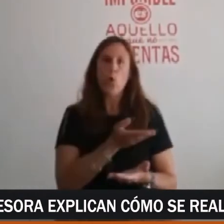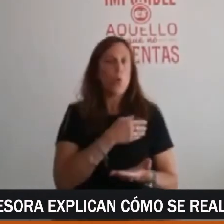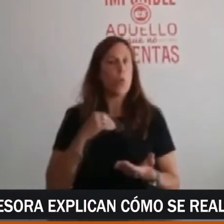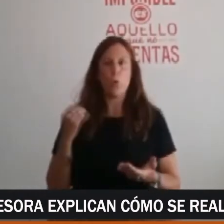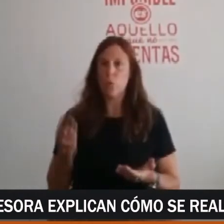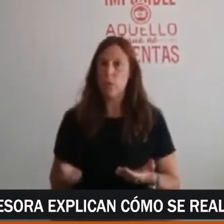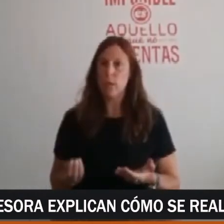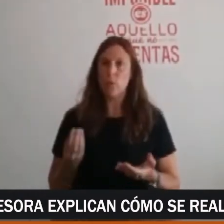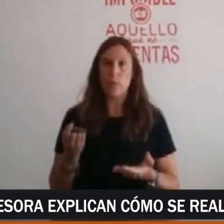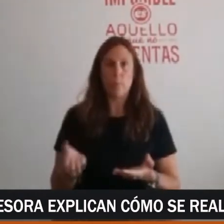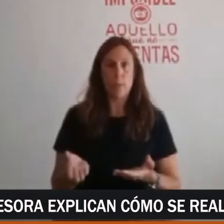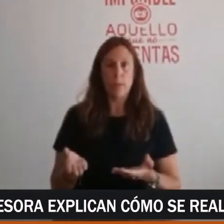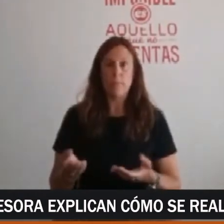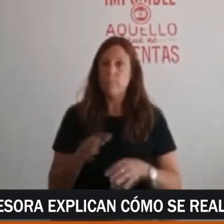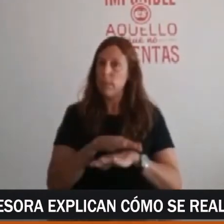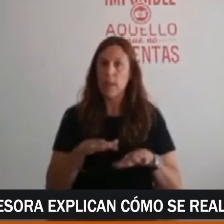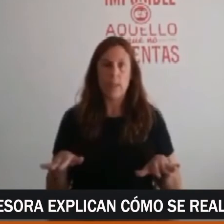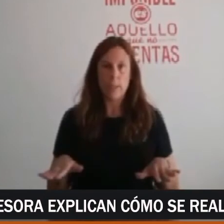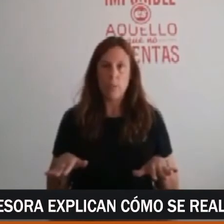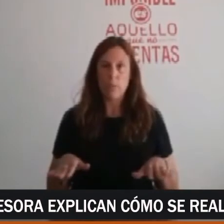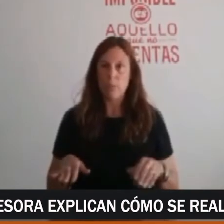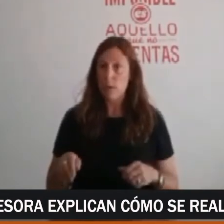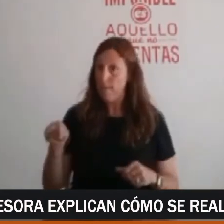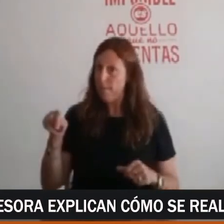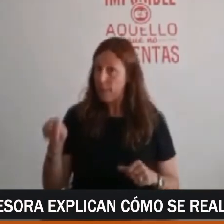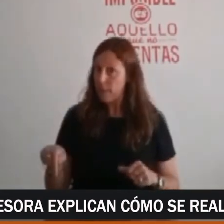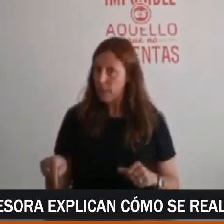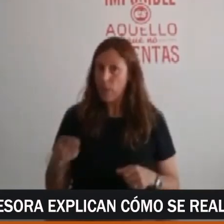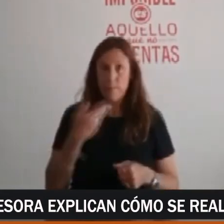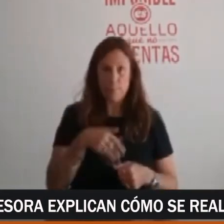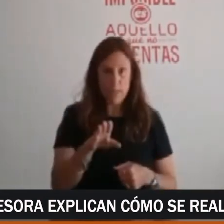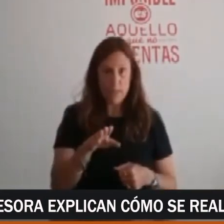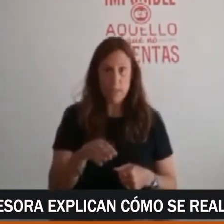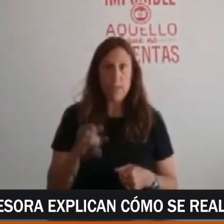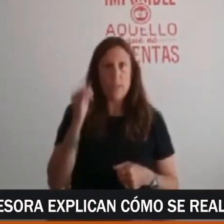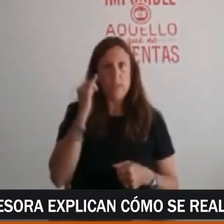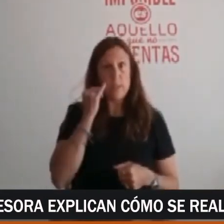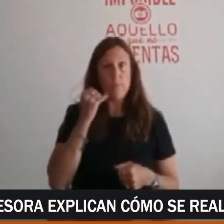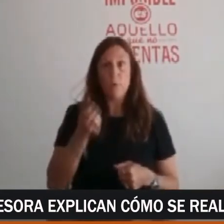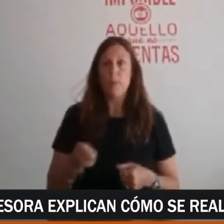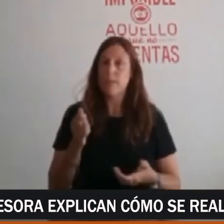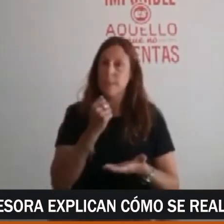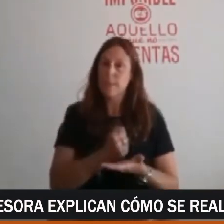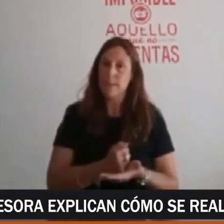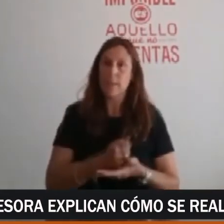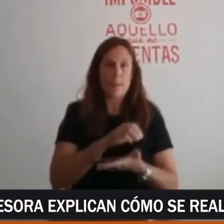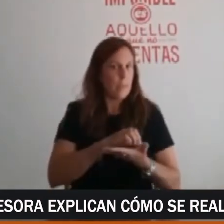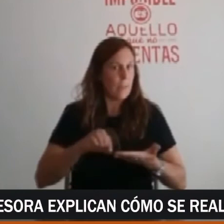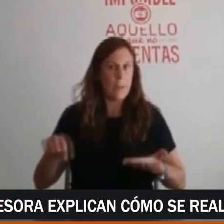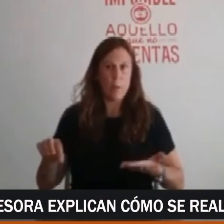Completa con todos los datos que te pide y listo. Presionás enviar y de esa forma ya